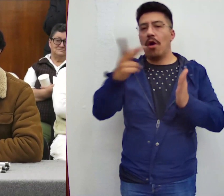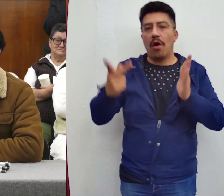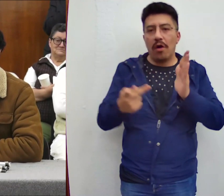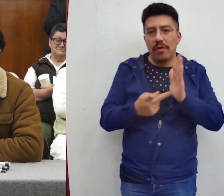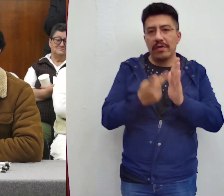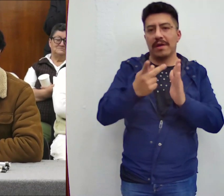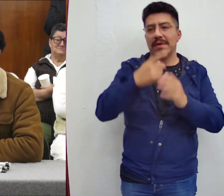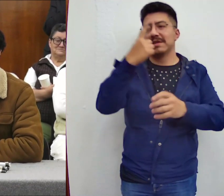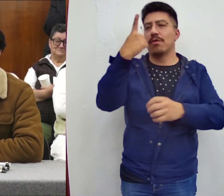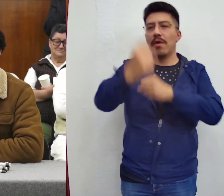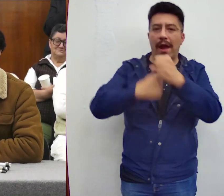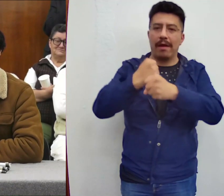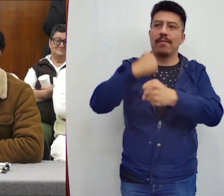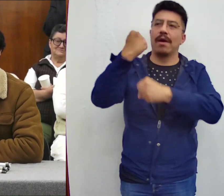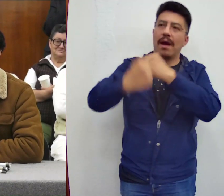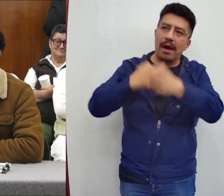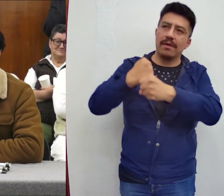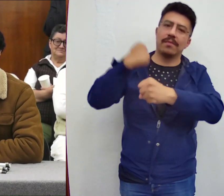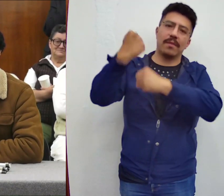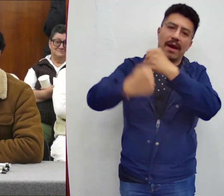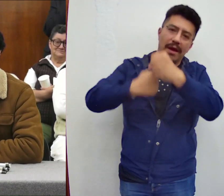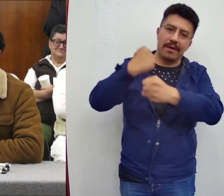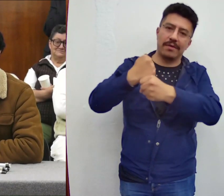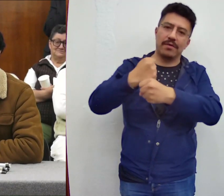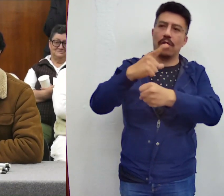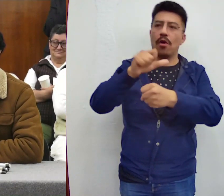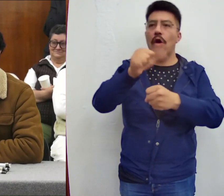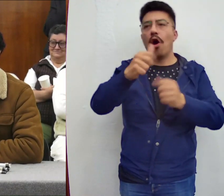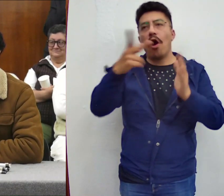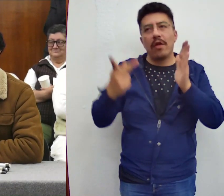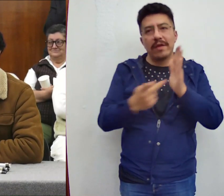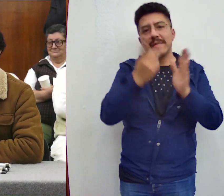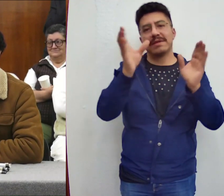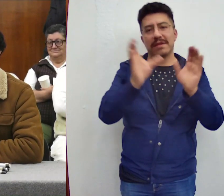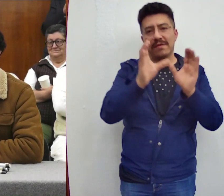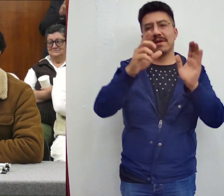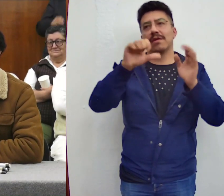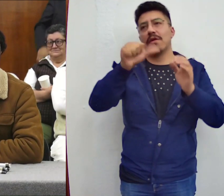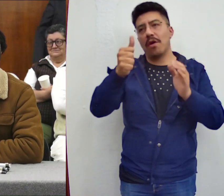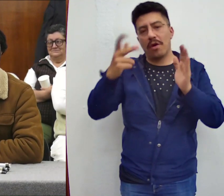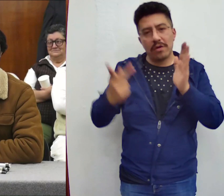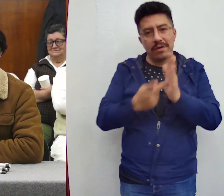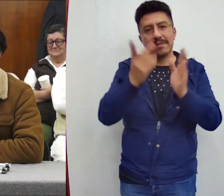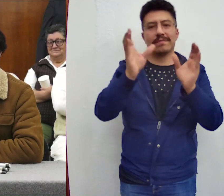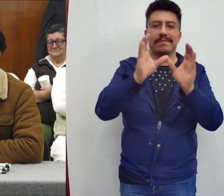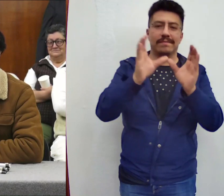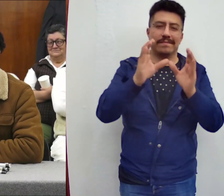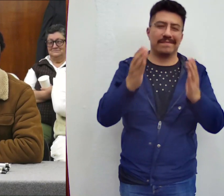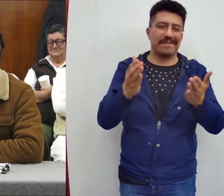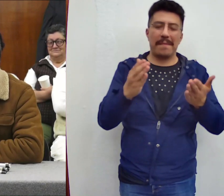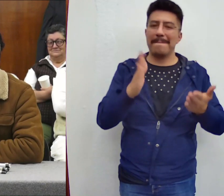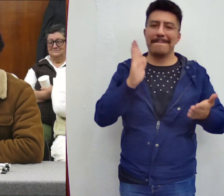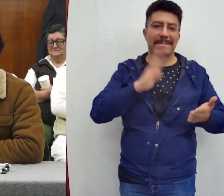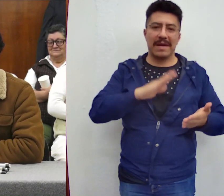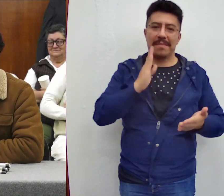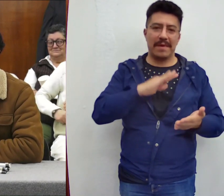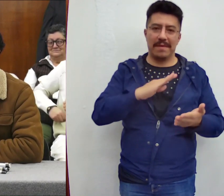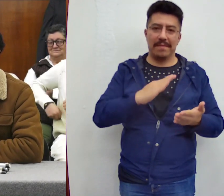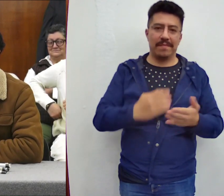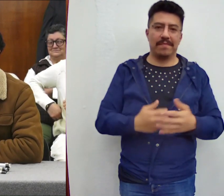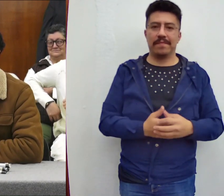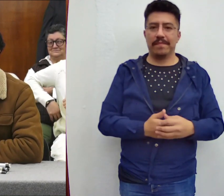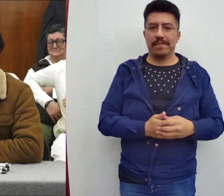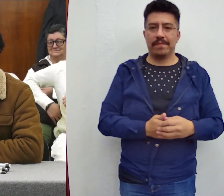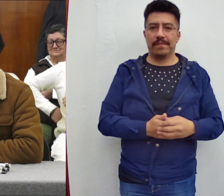con año, renovando su certificado. Lo último que supe, posiblemente